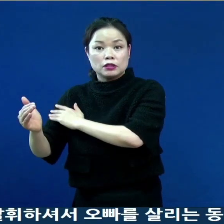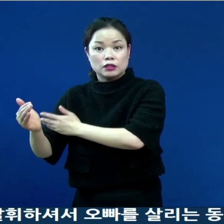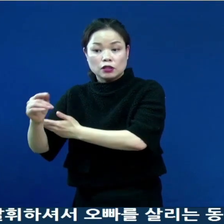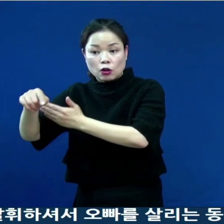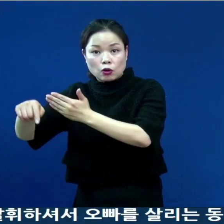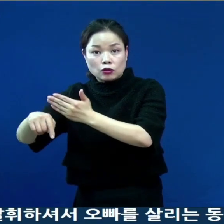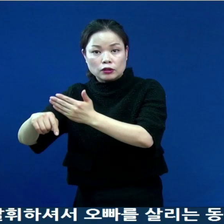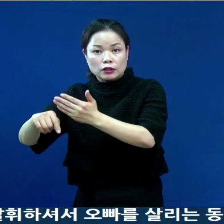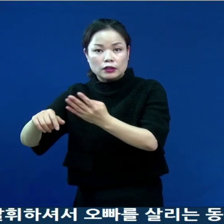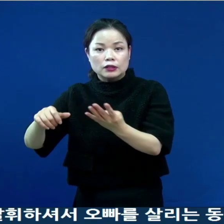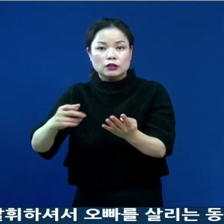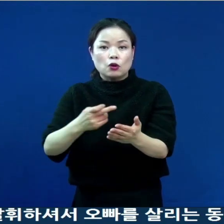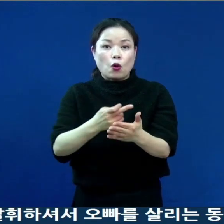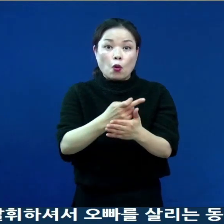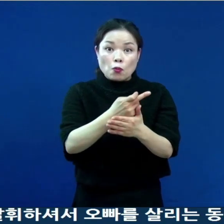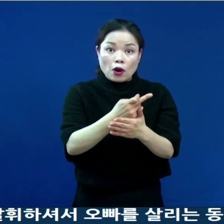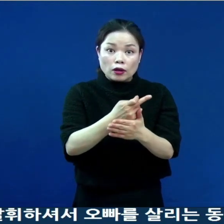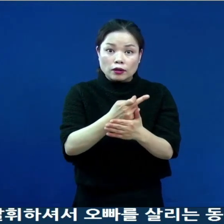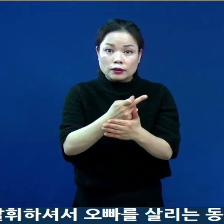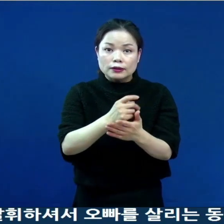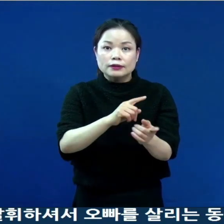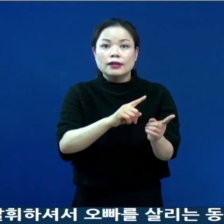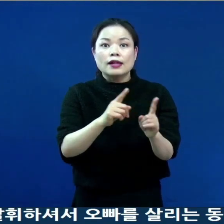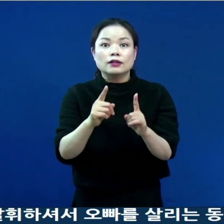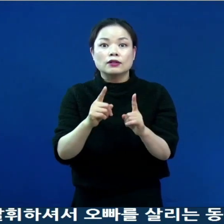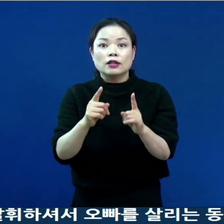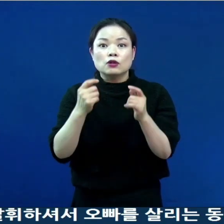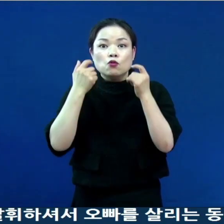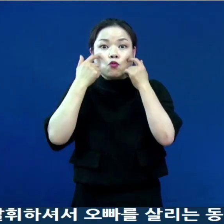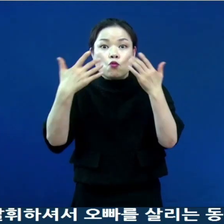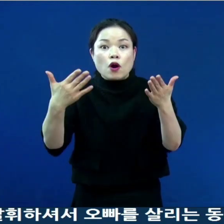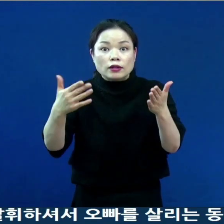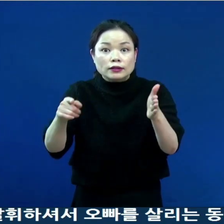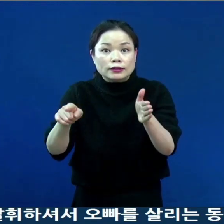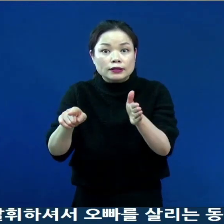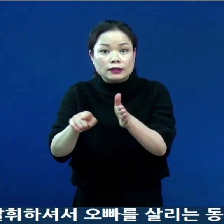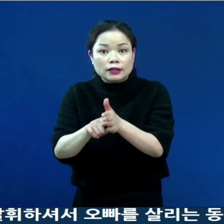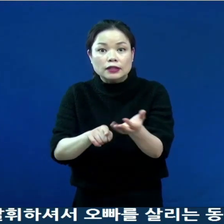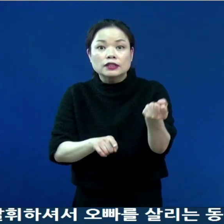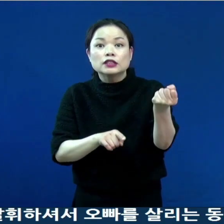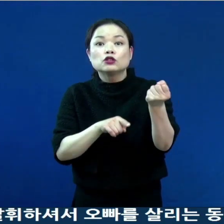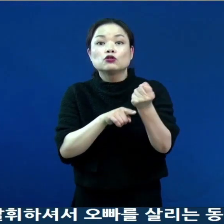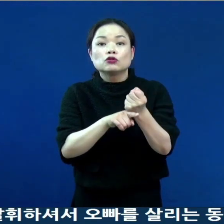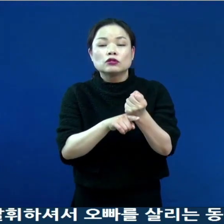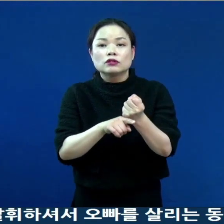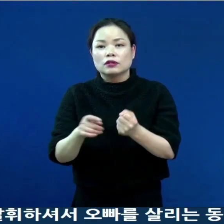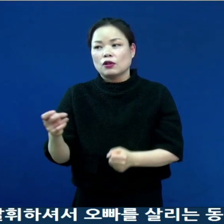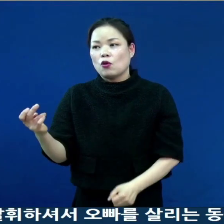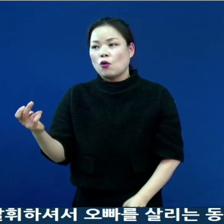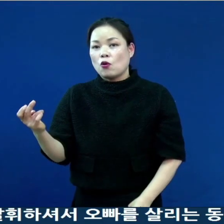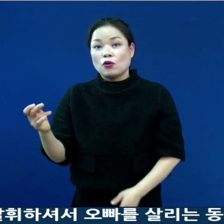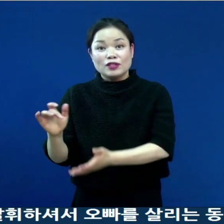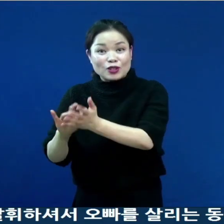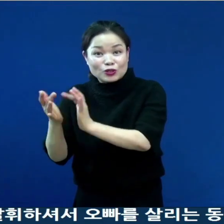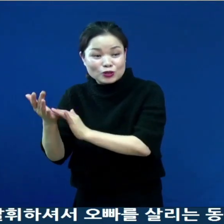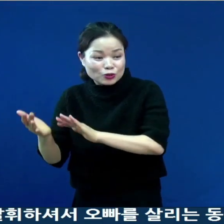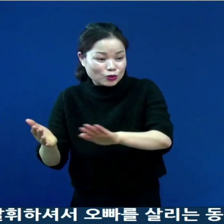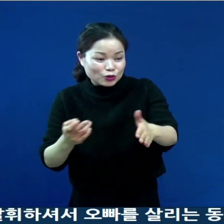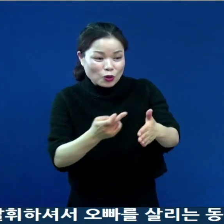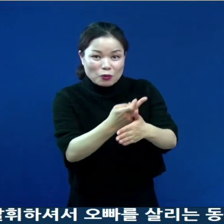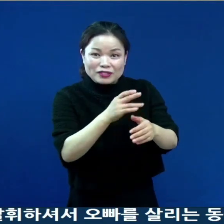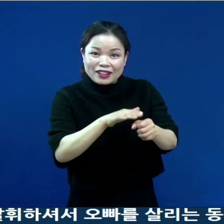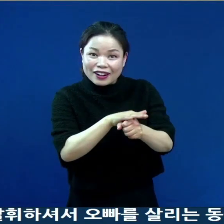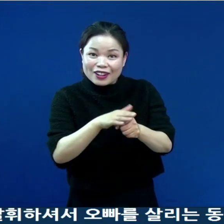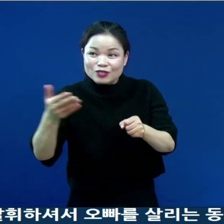능력을 사용하실 거라는 확신을 어떻게 가졌냐면 예수님, 우리 오빠 사랑하시잖아요.